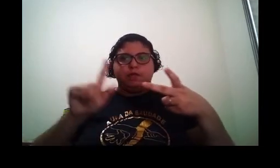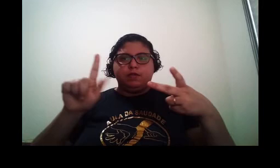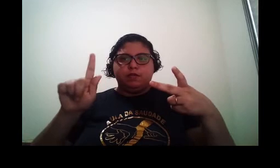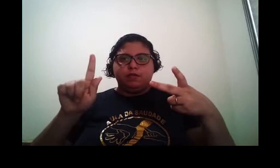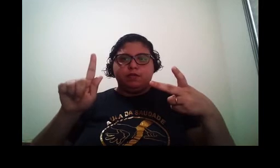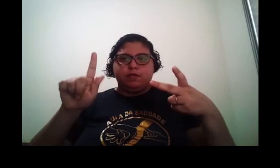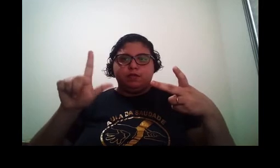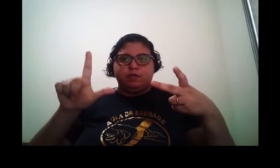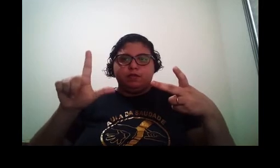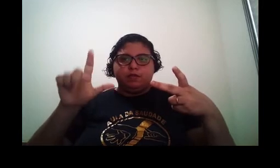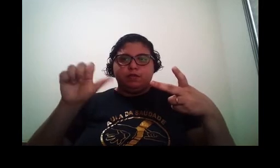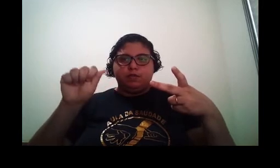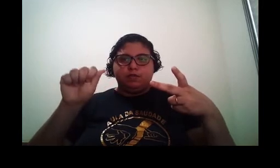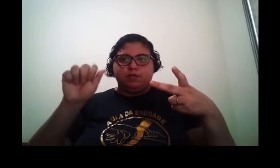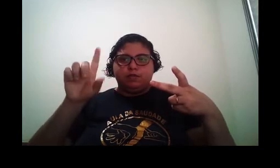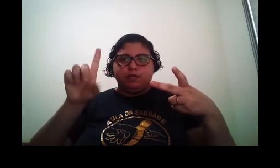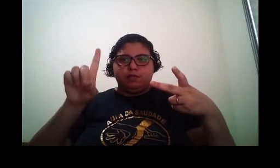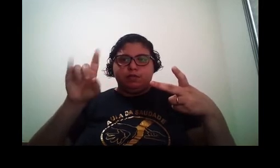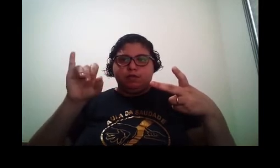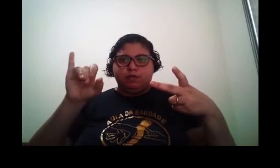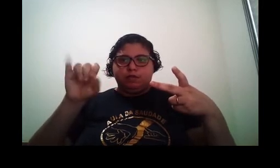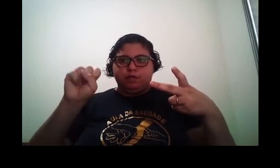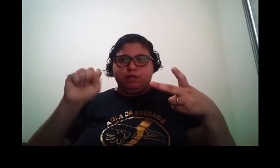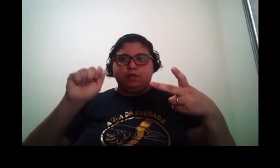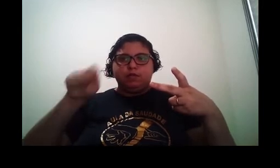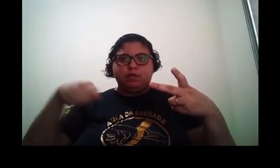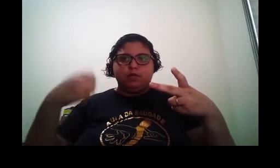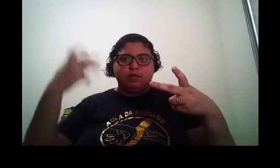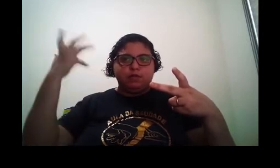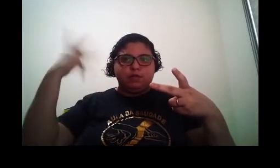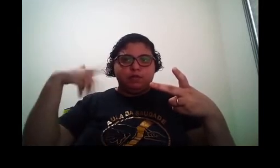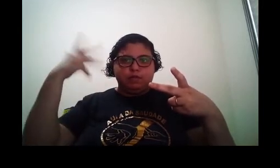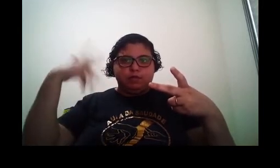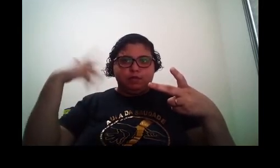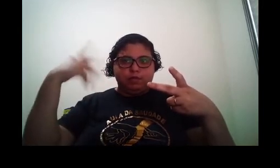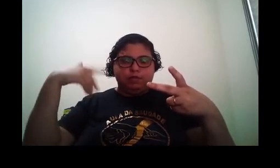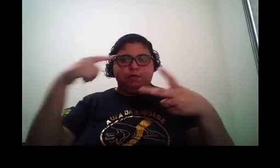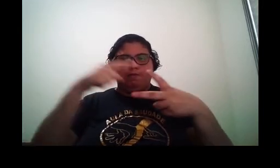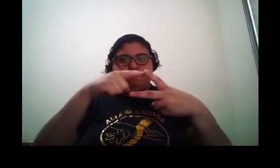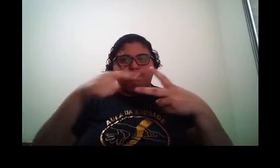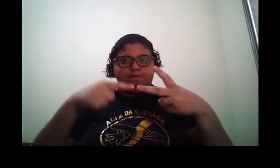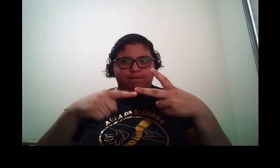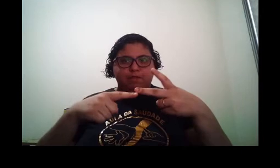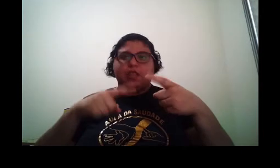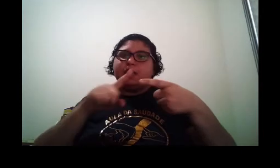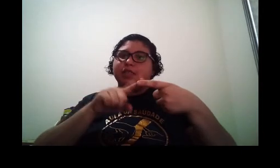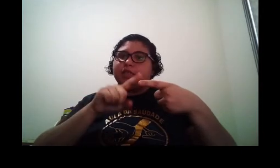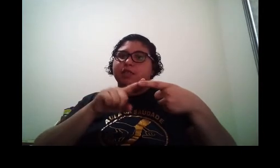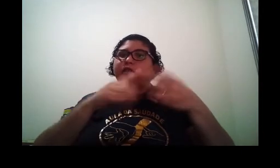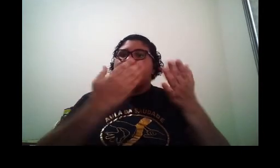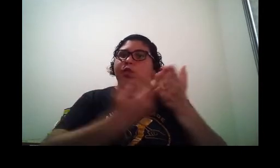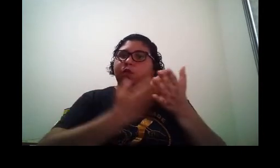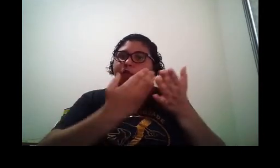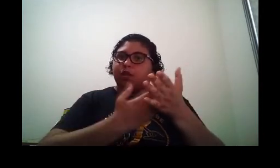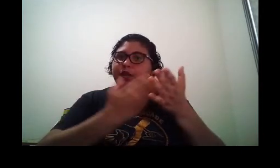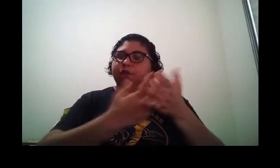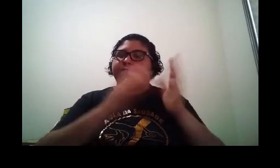Gladys, né, que esse é o sinal dela. Essas duas autoras, né, elas vêm abordando sobre a questão da